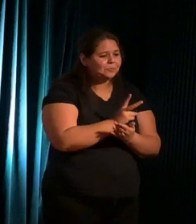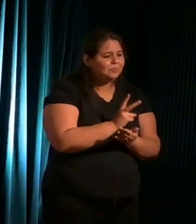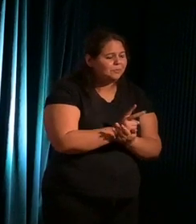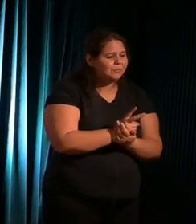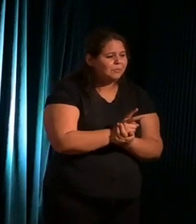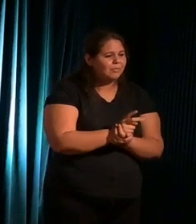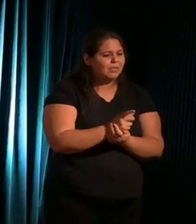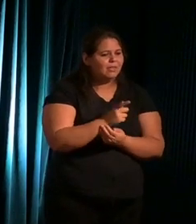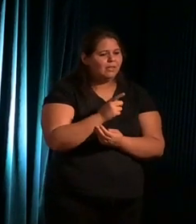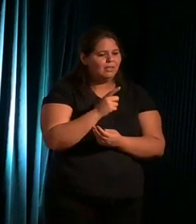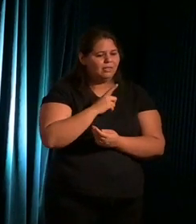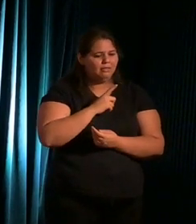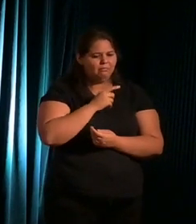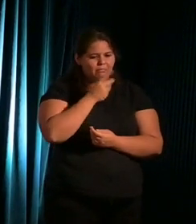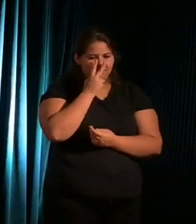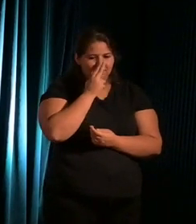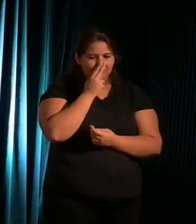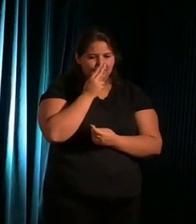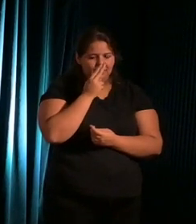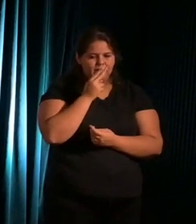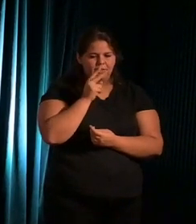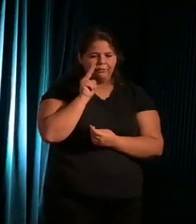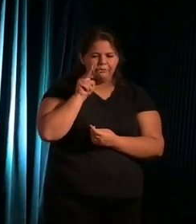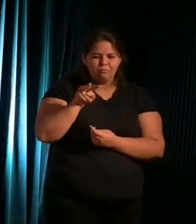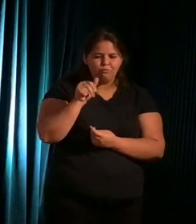tive nas mulheres